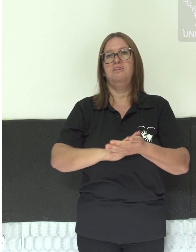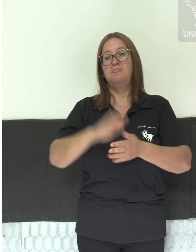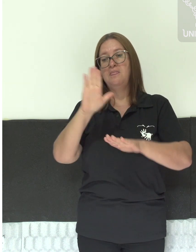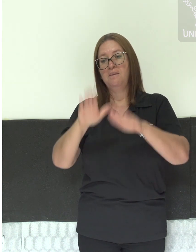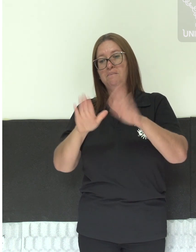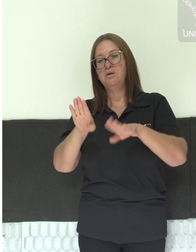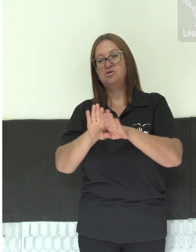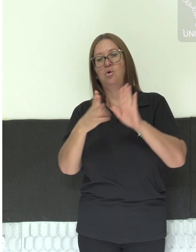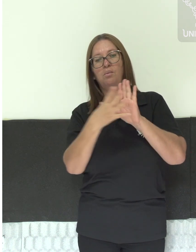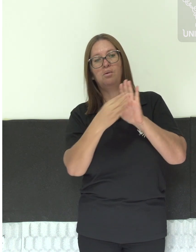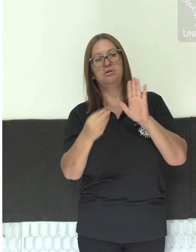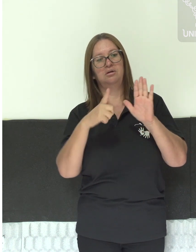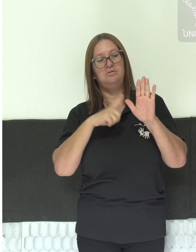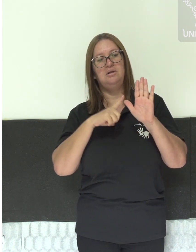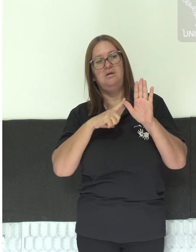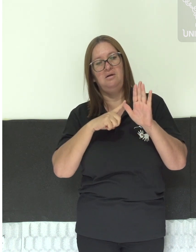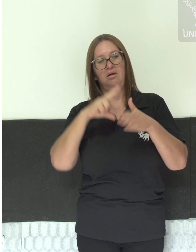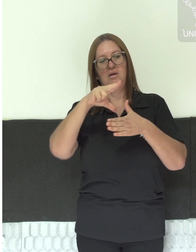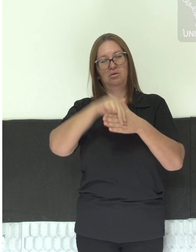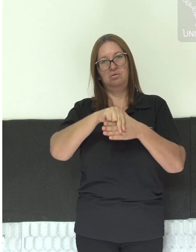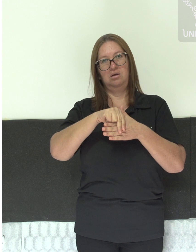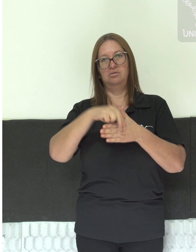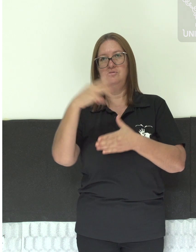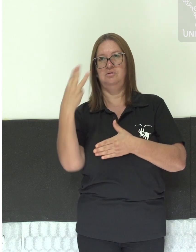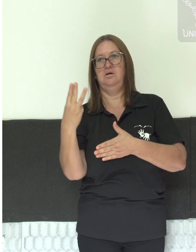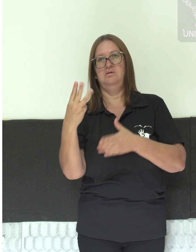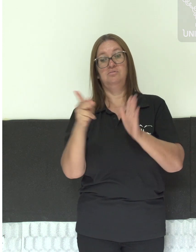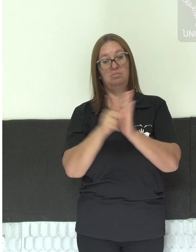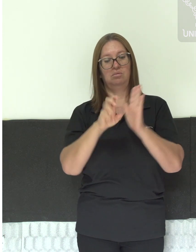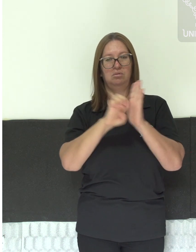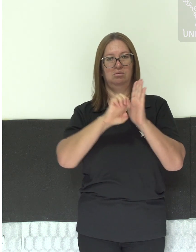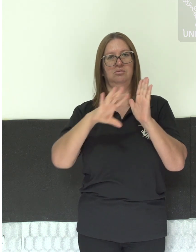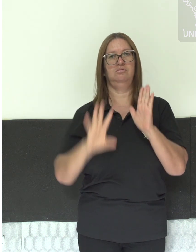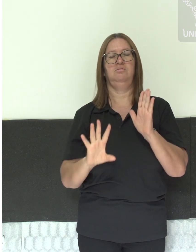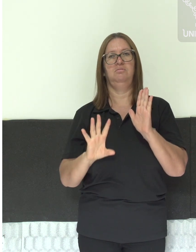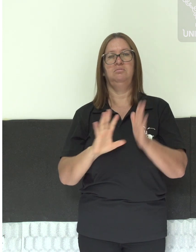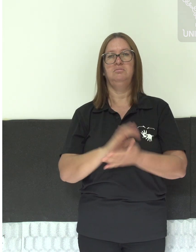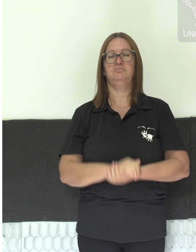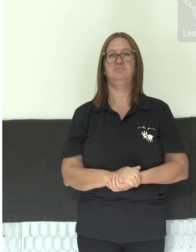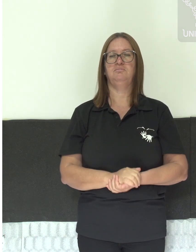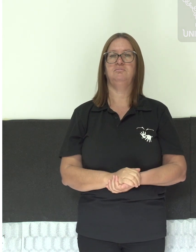modelos elencados no anexo 3 do presente edital.